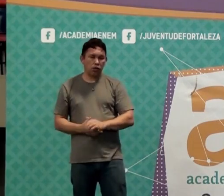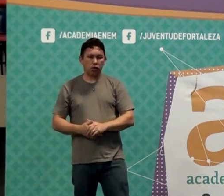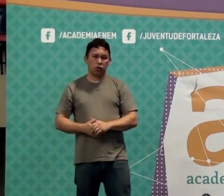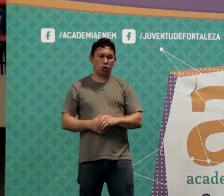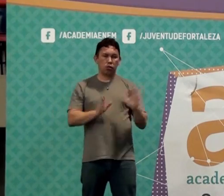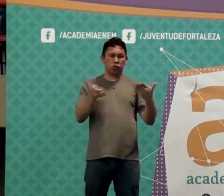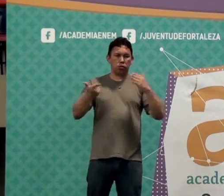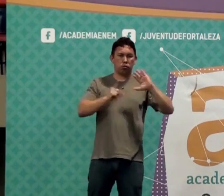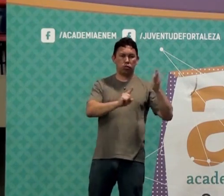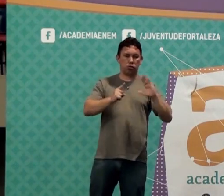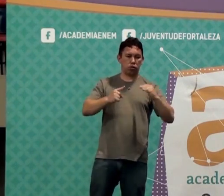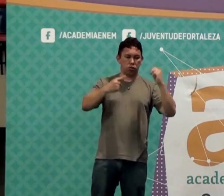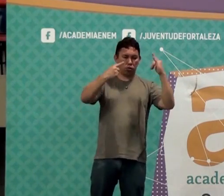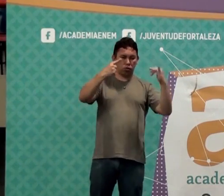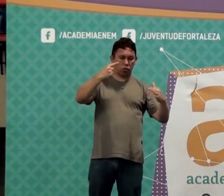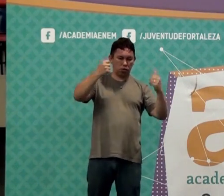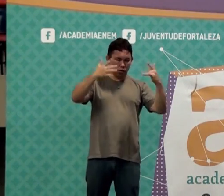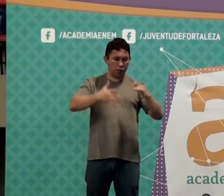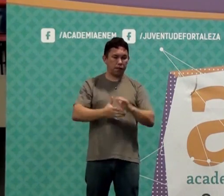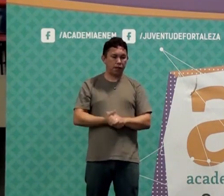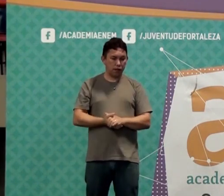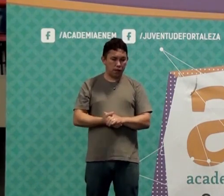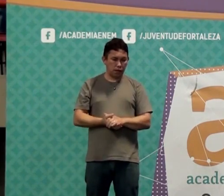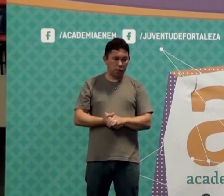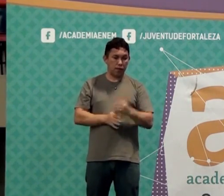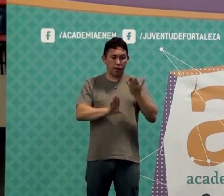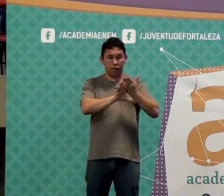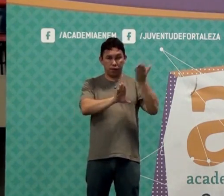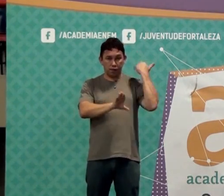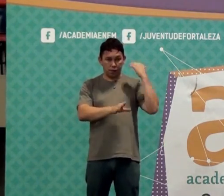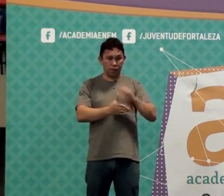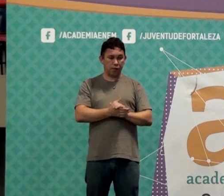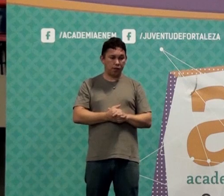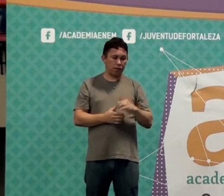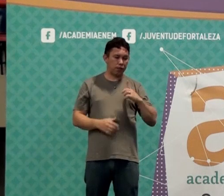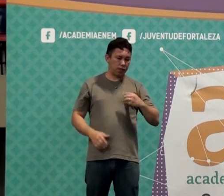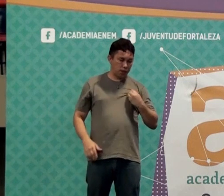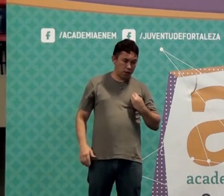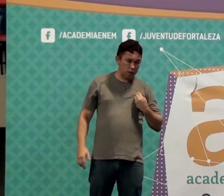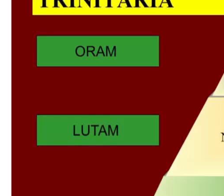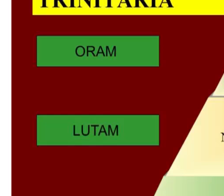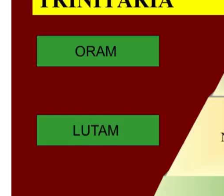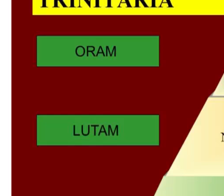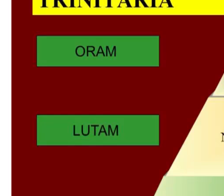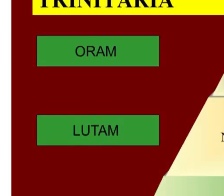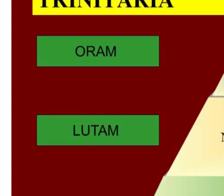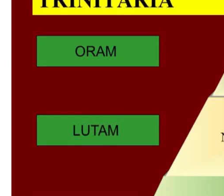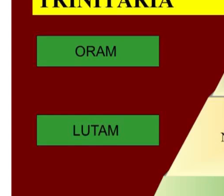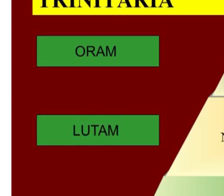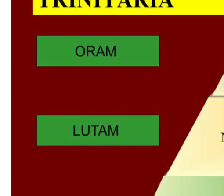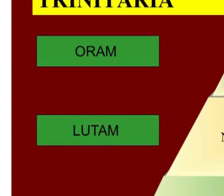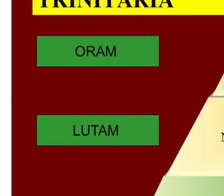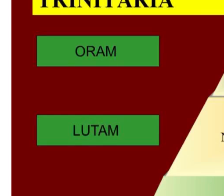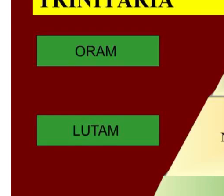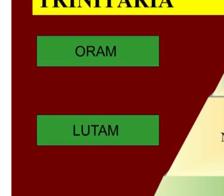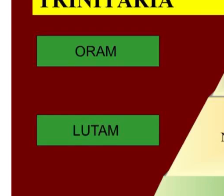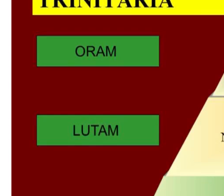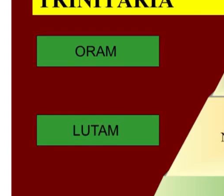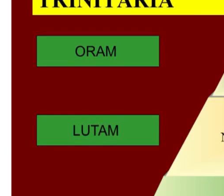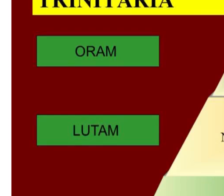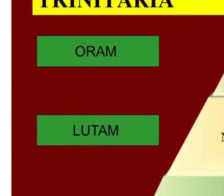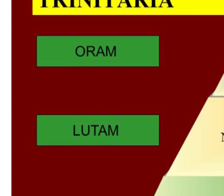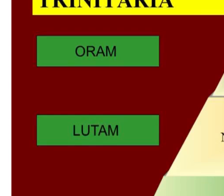grande, eu chamo de quê? Feudo. Quando ele é pequeno, eu chamo de vila. Beleza? Tranquilo? As vilas tinham quantas